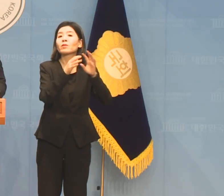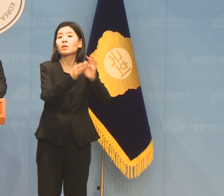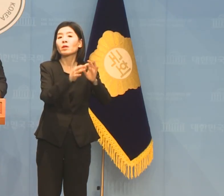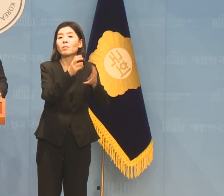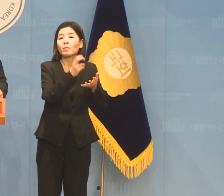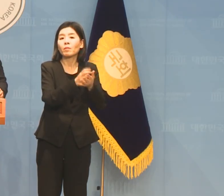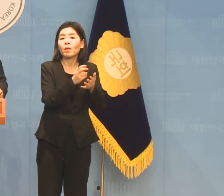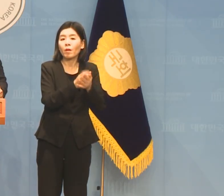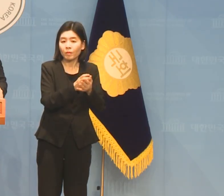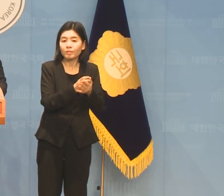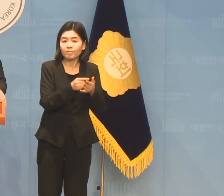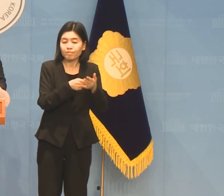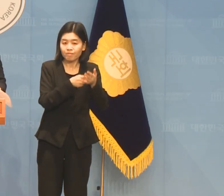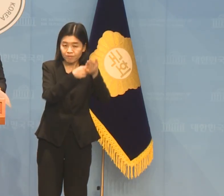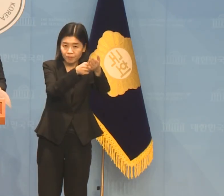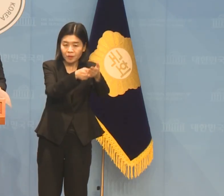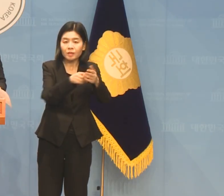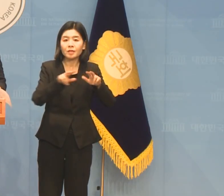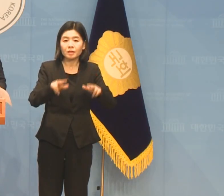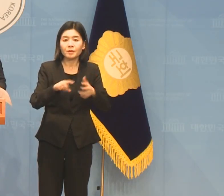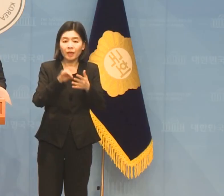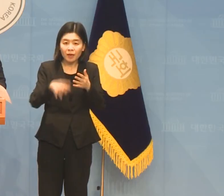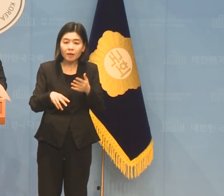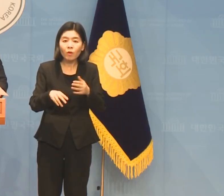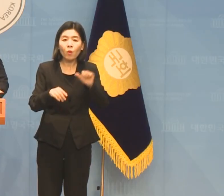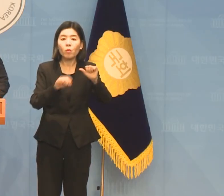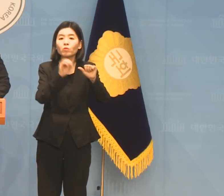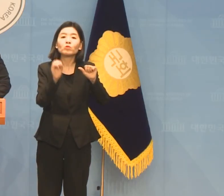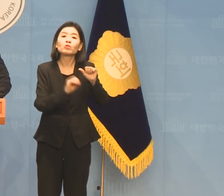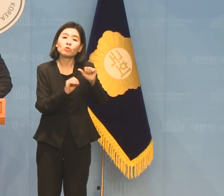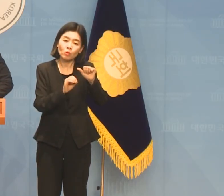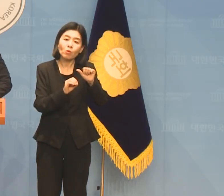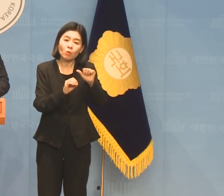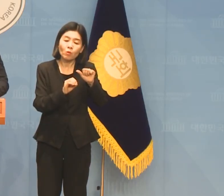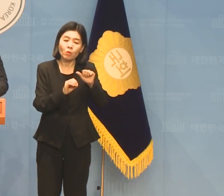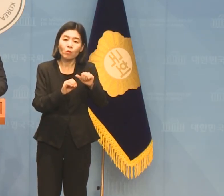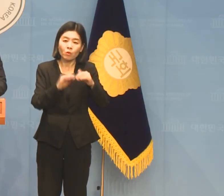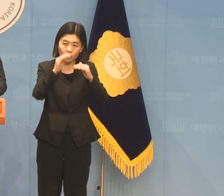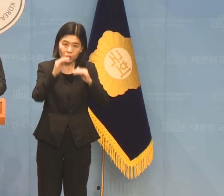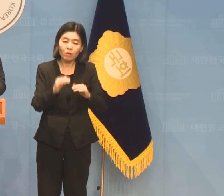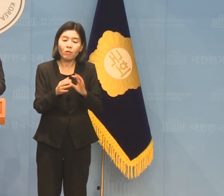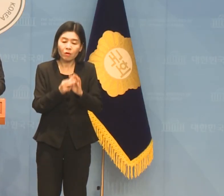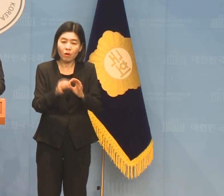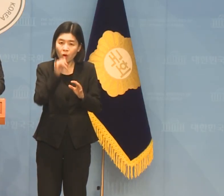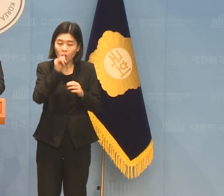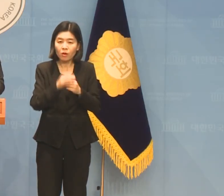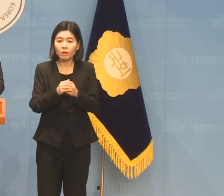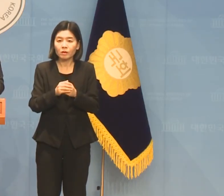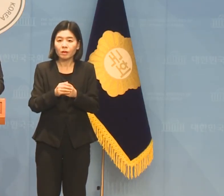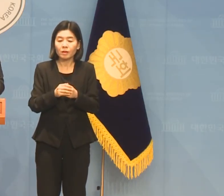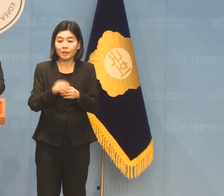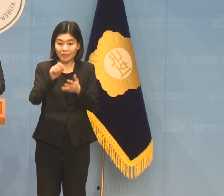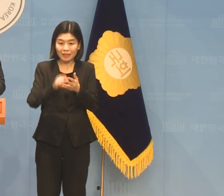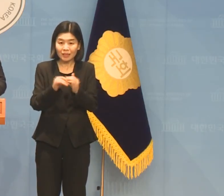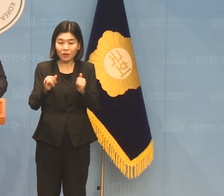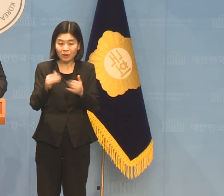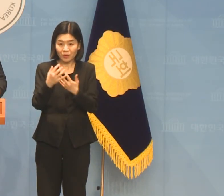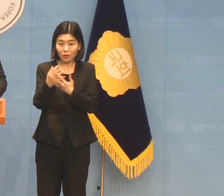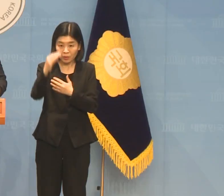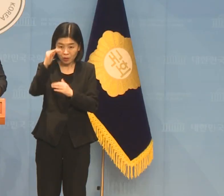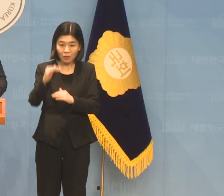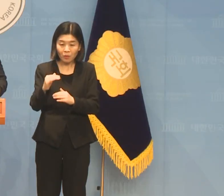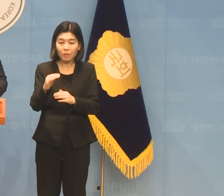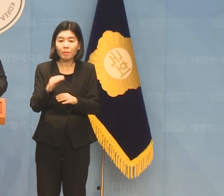대한 세액공제 비율을 현행 대비 5%포인트 상향한 것을 골자로 하고 있습니다. 한 가지 기자회견 중에 내용을 바로잡겠습니다. 조금